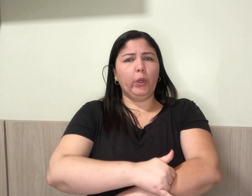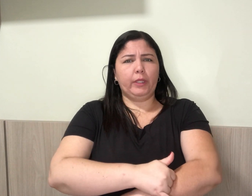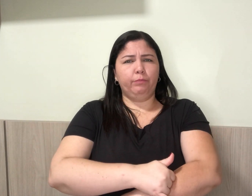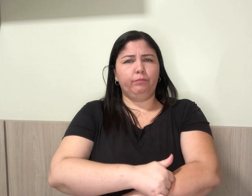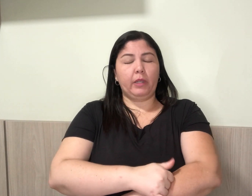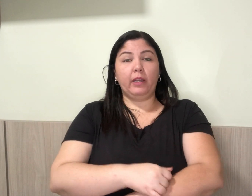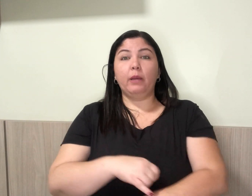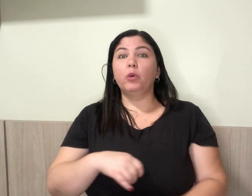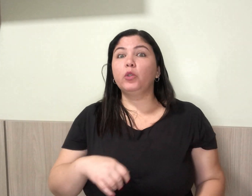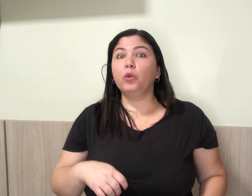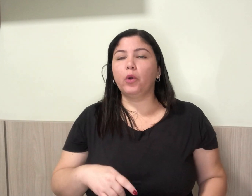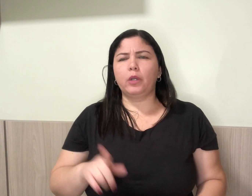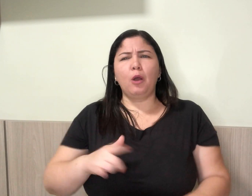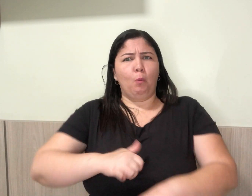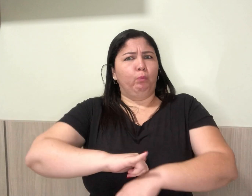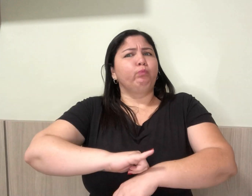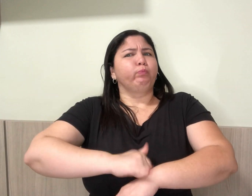gorda. Aí é muito gordo.